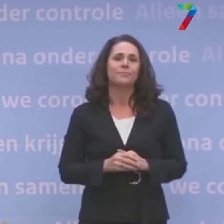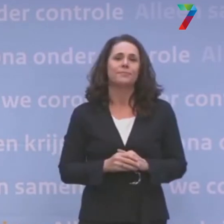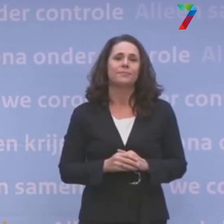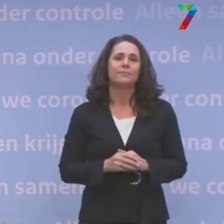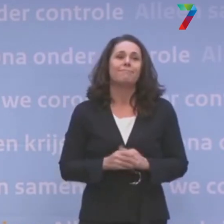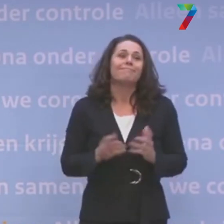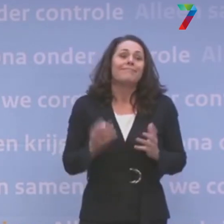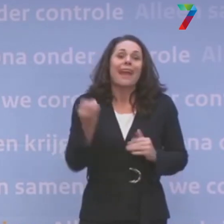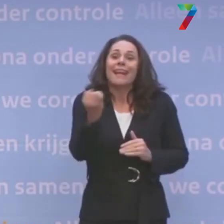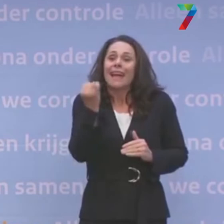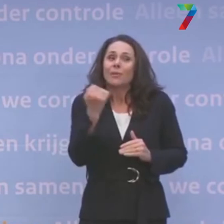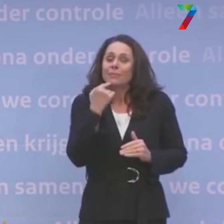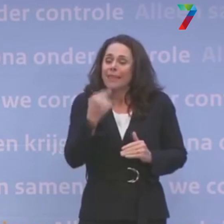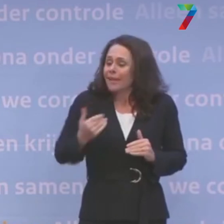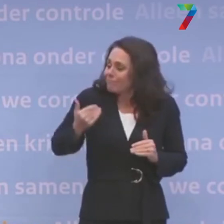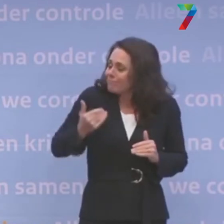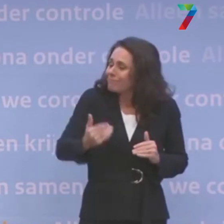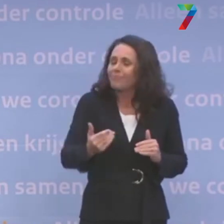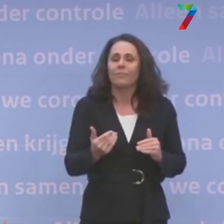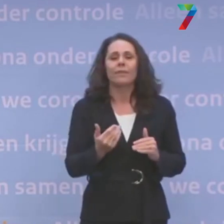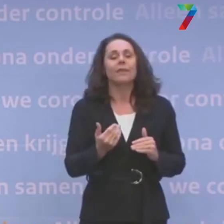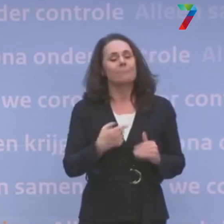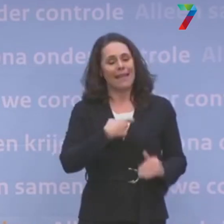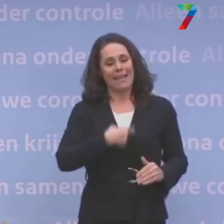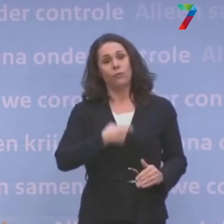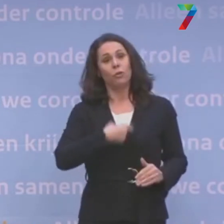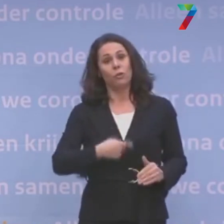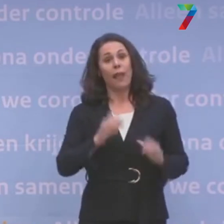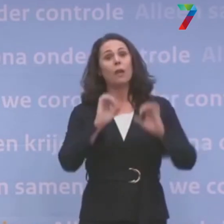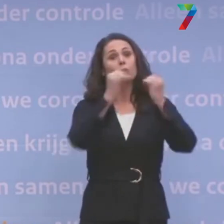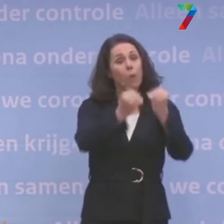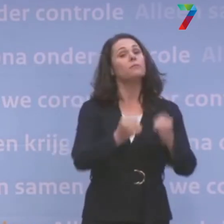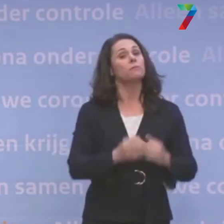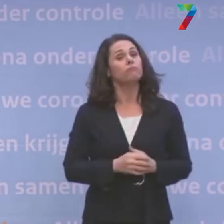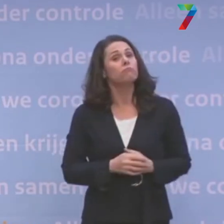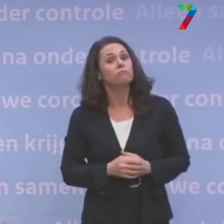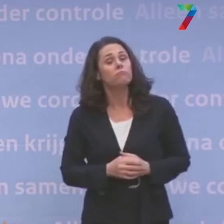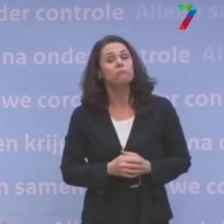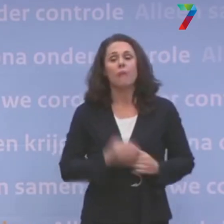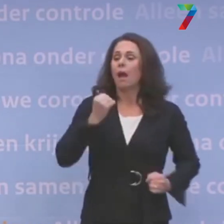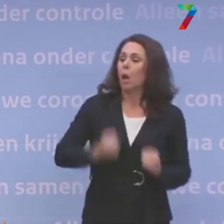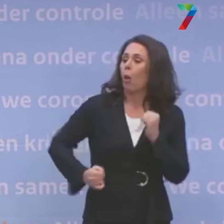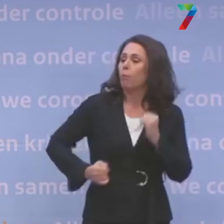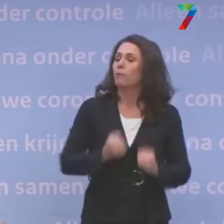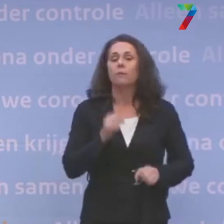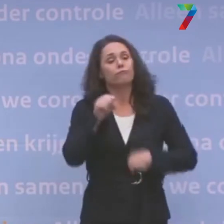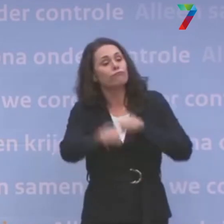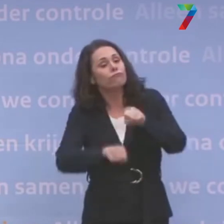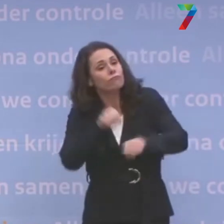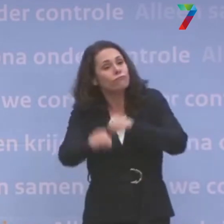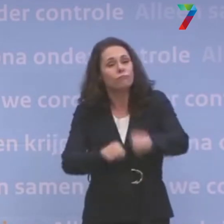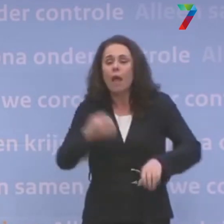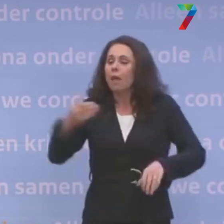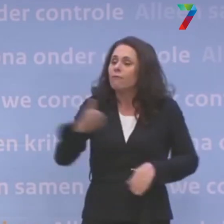dat we steeds hebben gezegd dat individueel sporten kan. Een rondje hardlopen, fietsen, een wandeling,